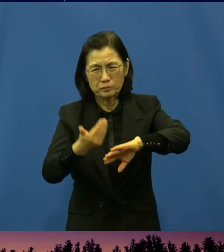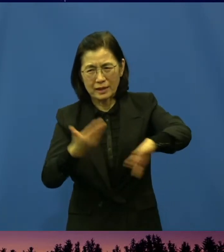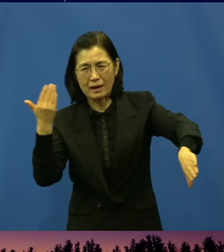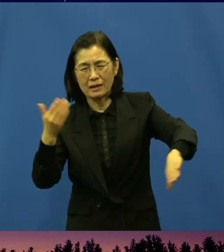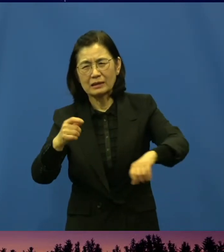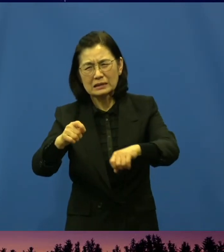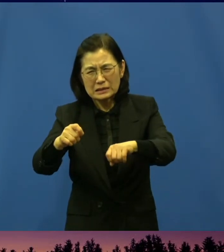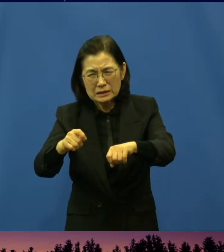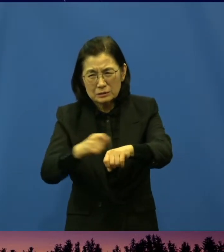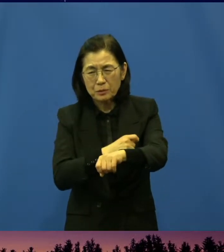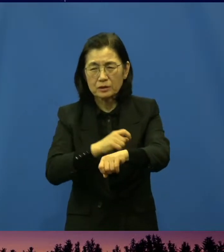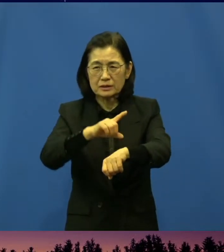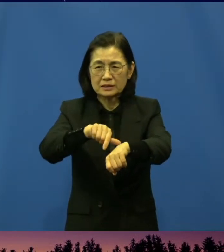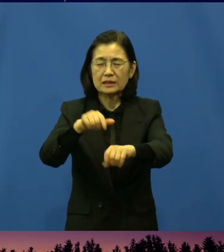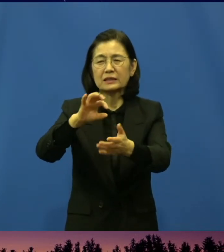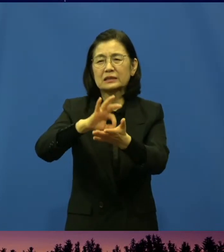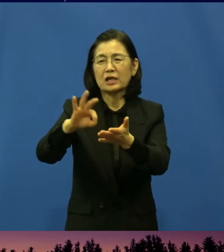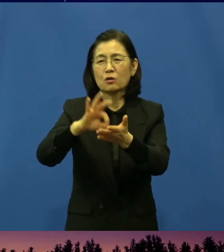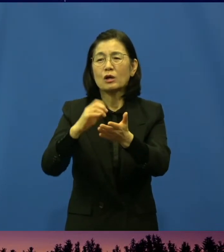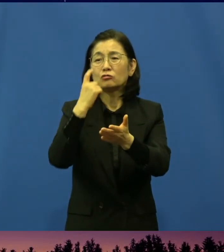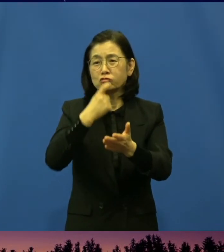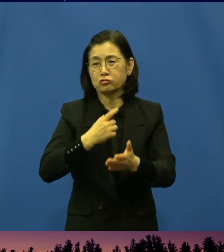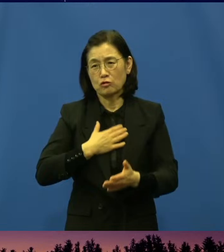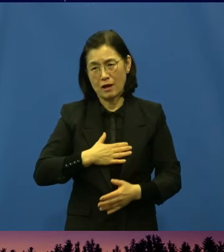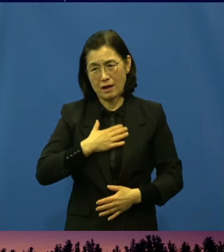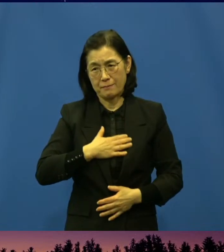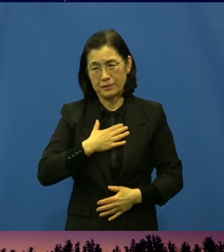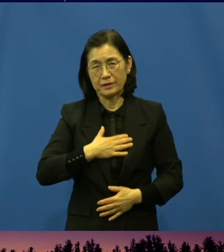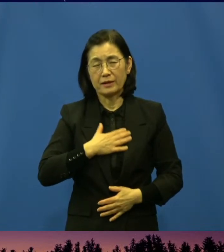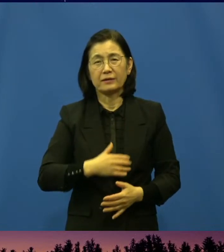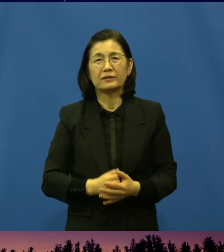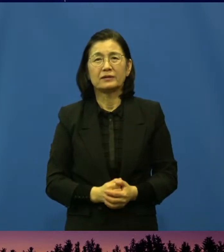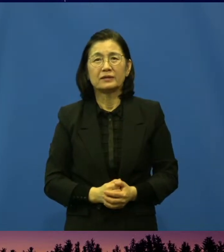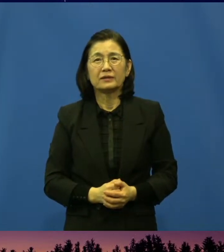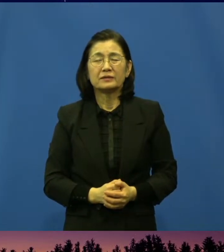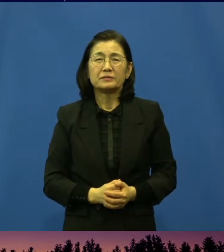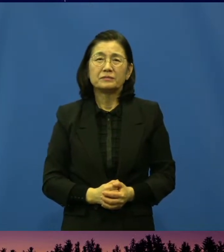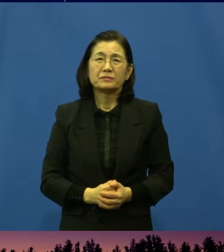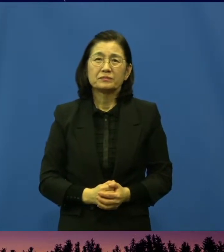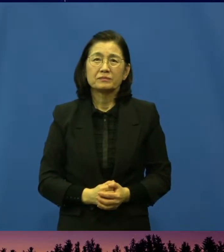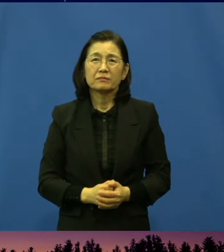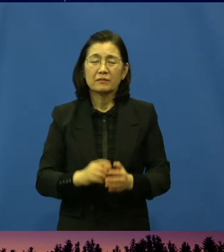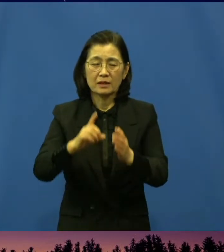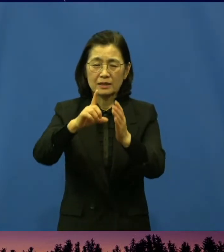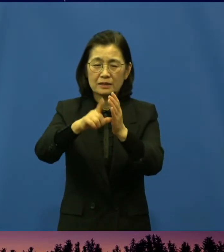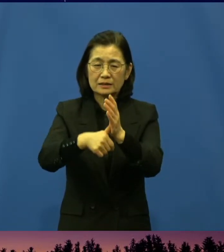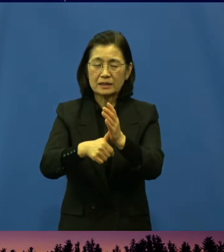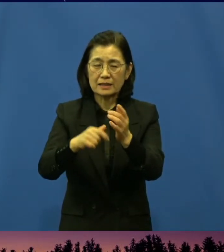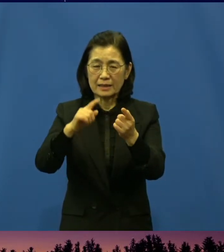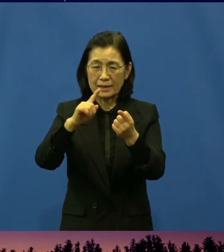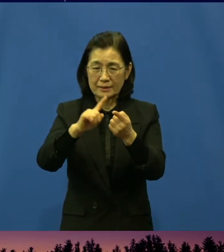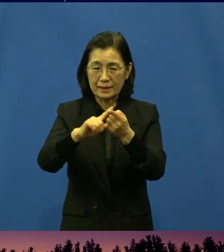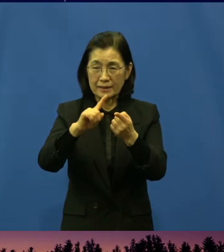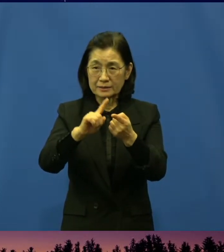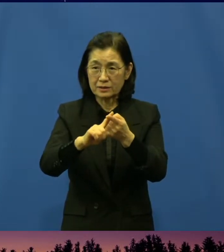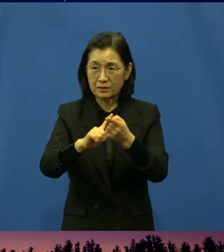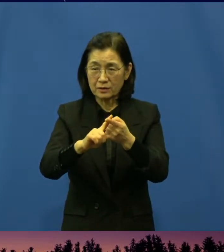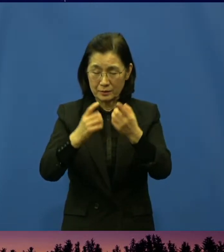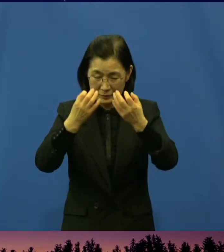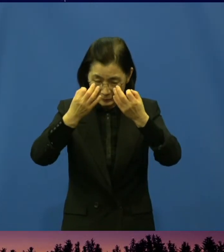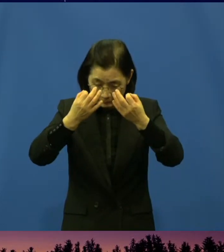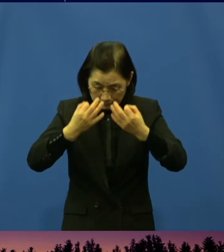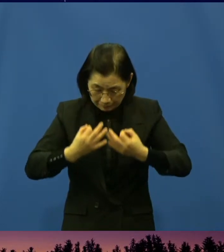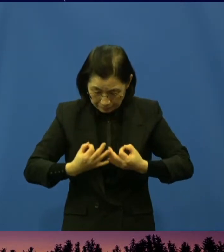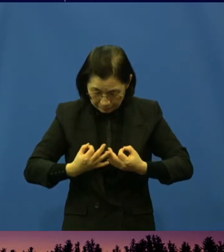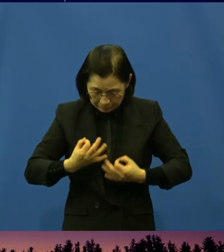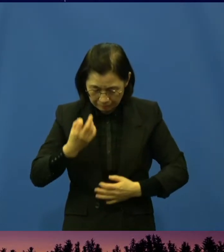거죠. 그 시간에 대한 관조라는 표현을 쓸 수 있어요. 시간에 대한 성찰. 여러분